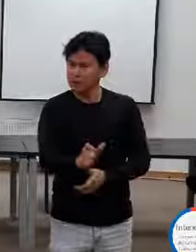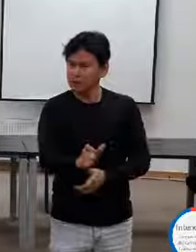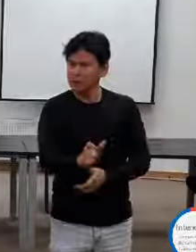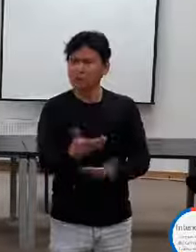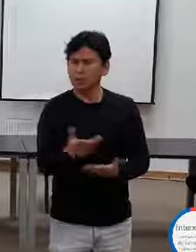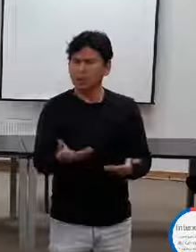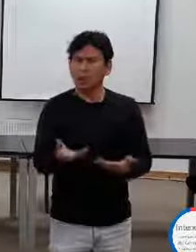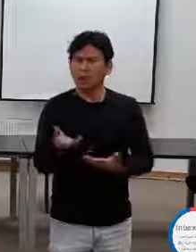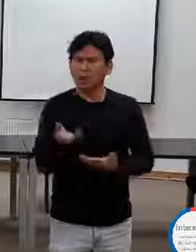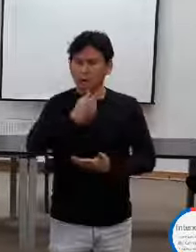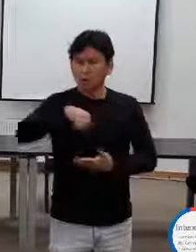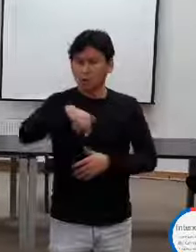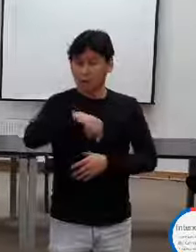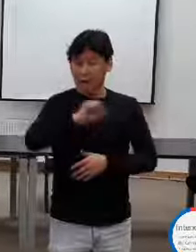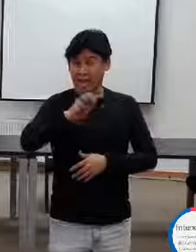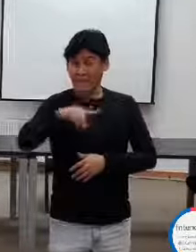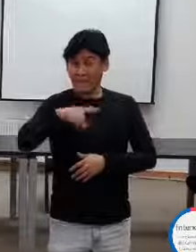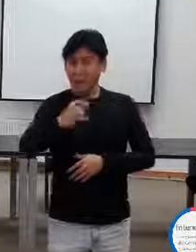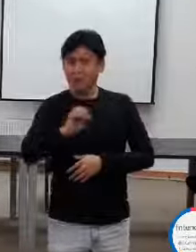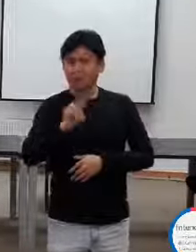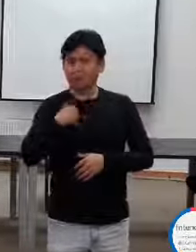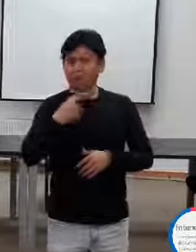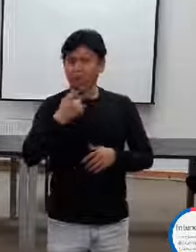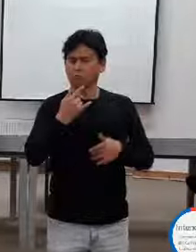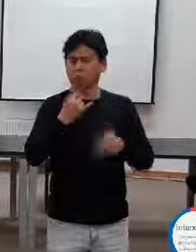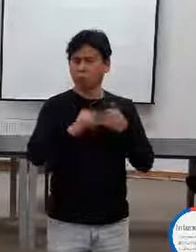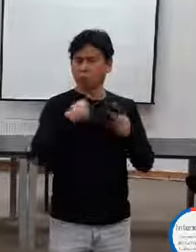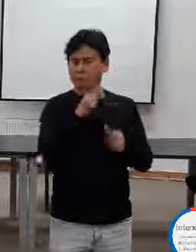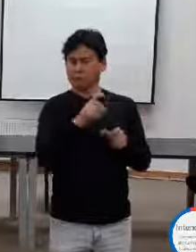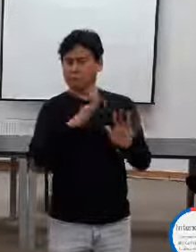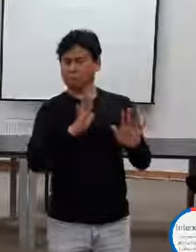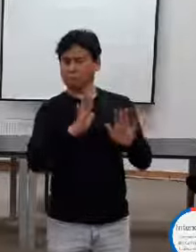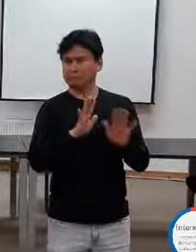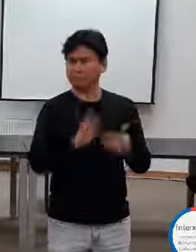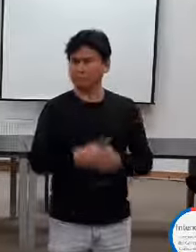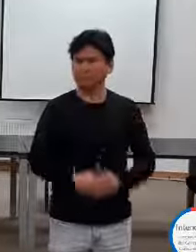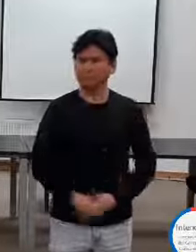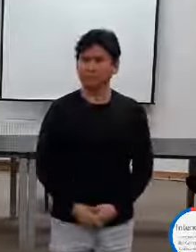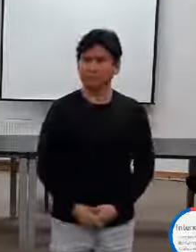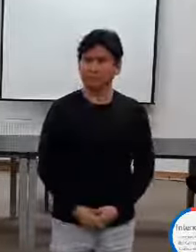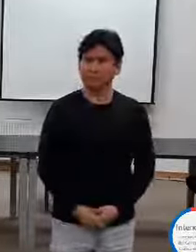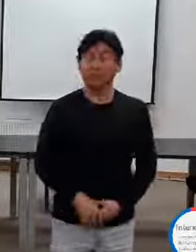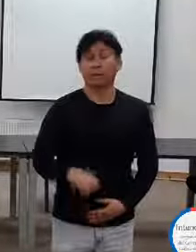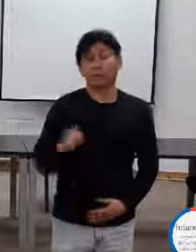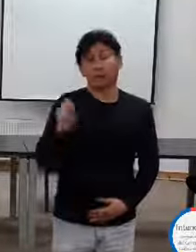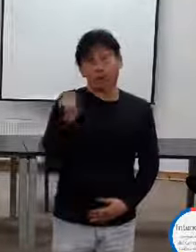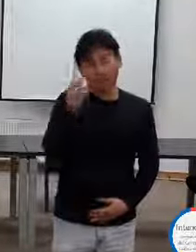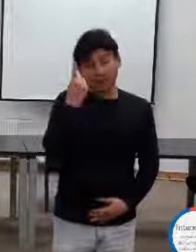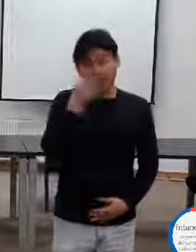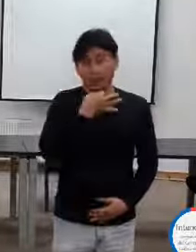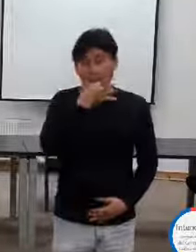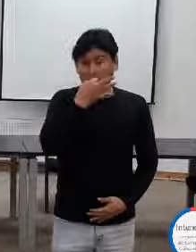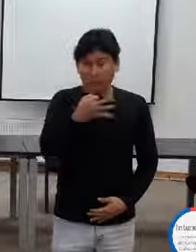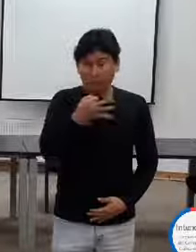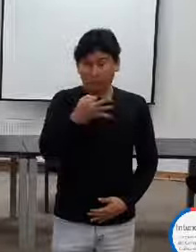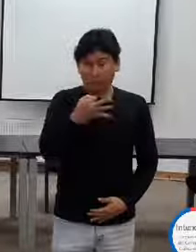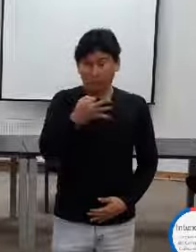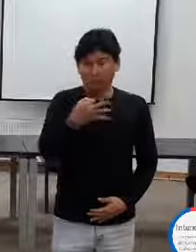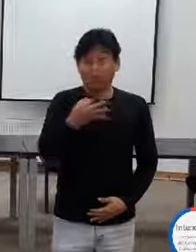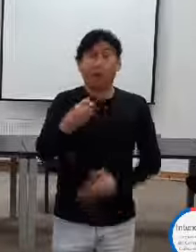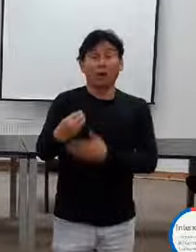comunidad? ¿No le consta que él se hizo el examen y que está de libre contacto? Bueno, primero decir que fuimos